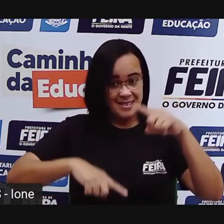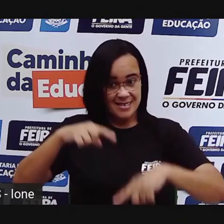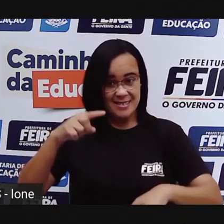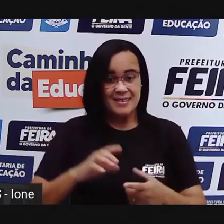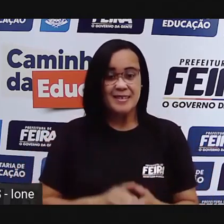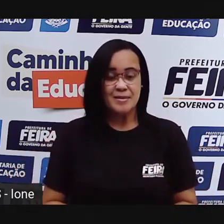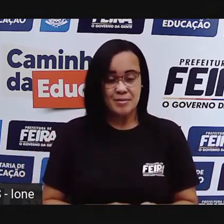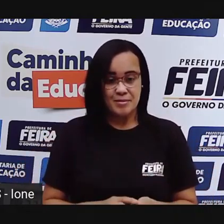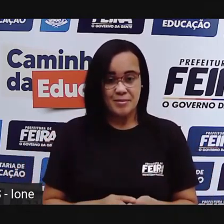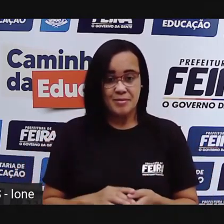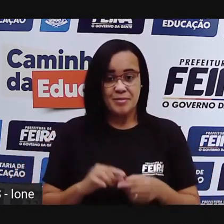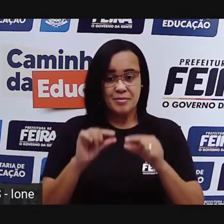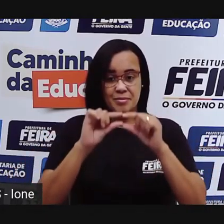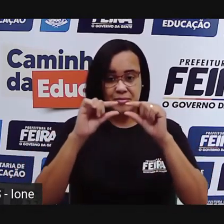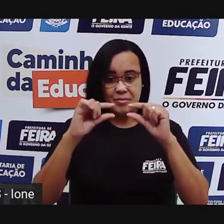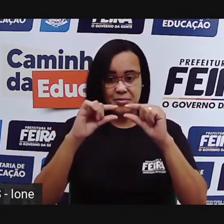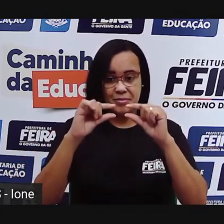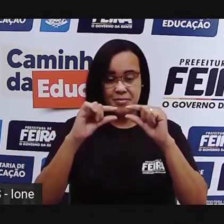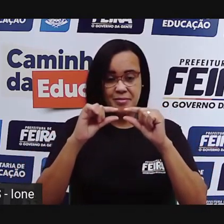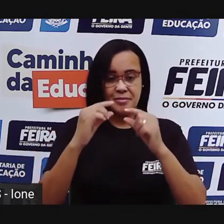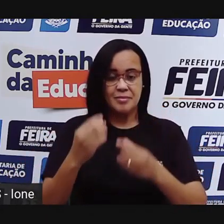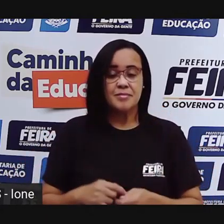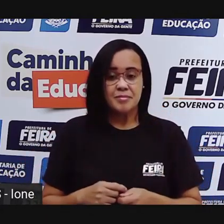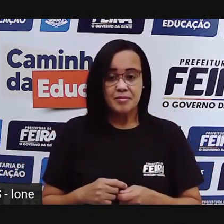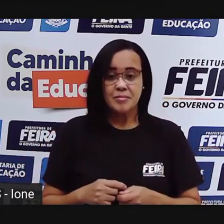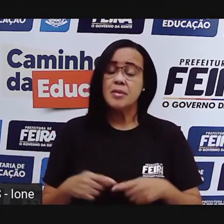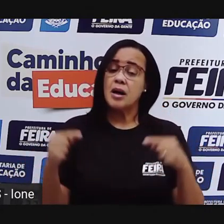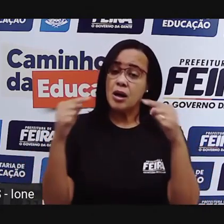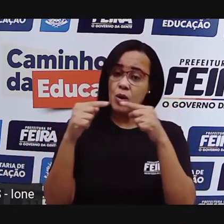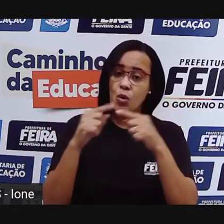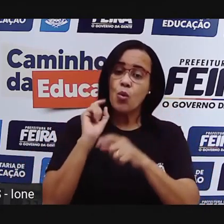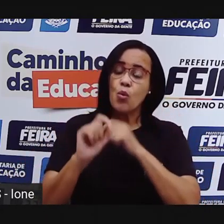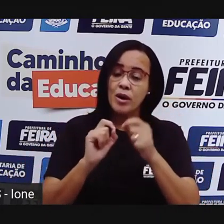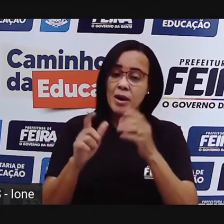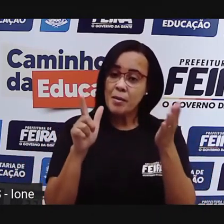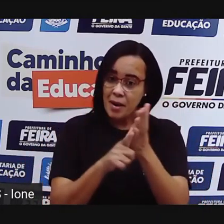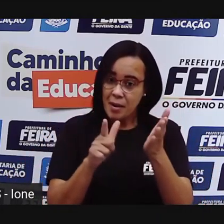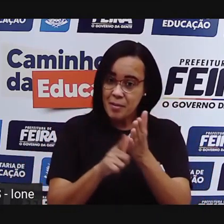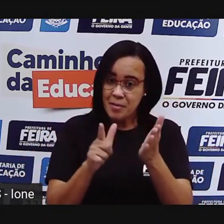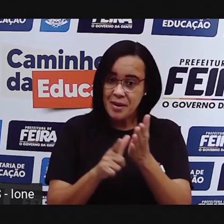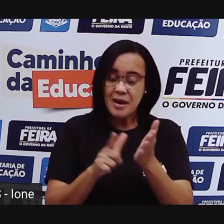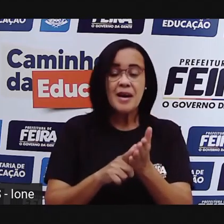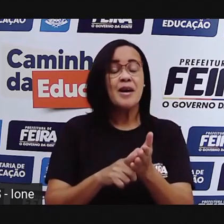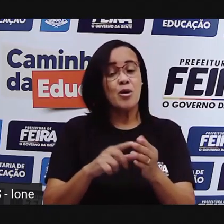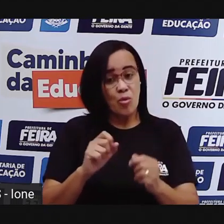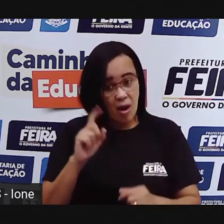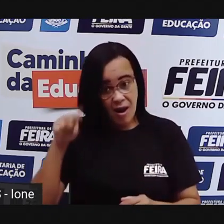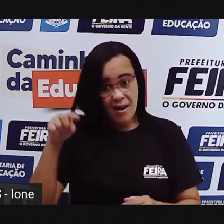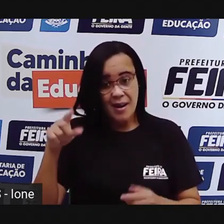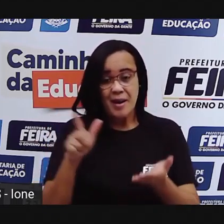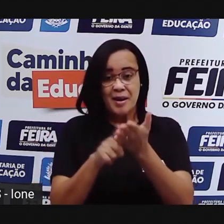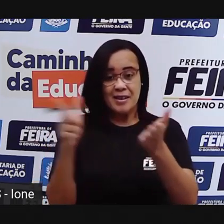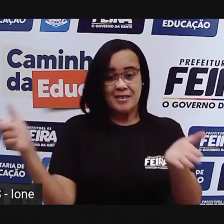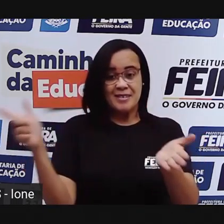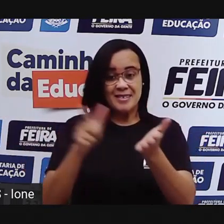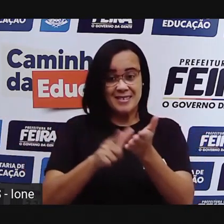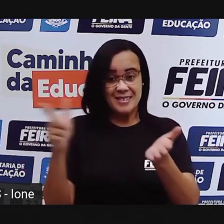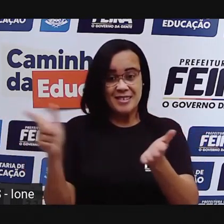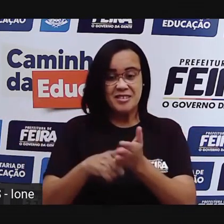Essa parte aqui de cima, olha, é feita com jornal. Então, ó, procura um jornal